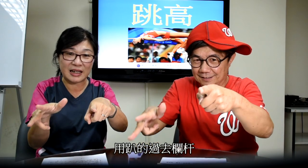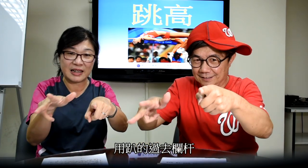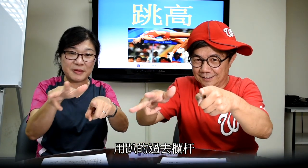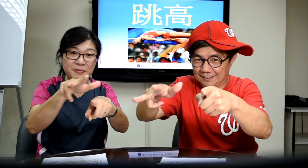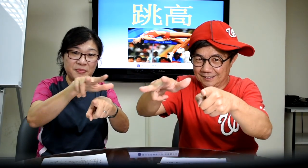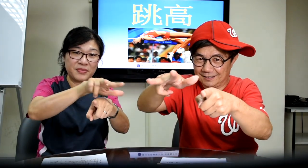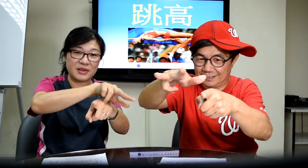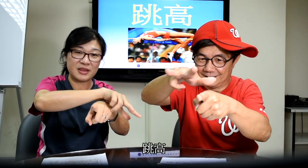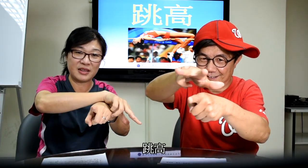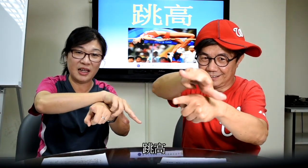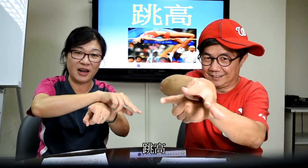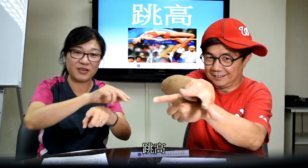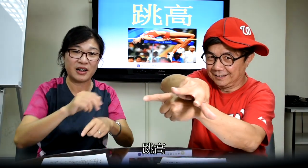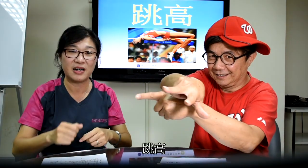杆，跳高。